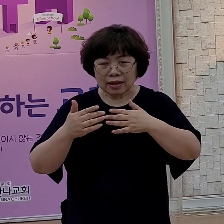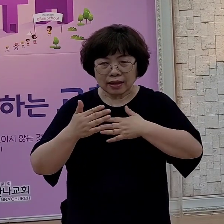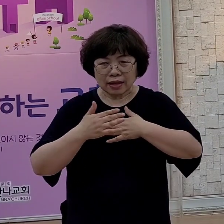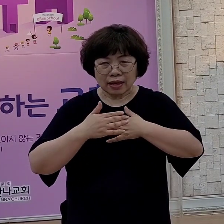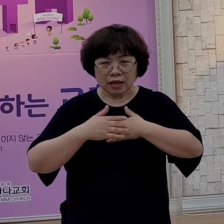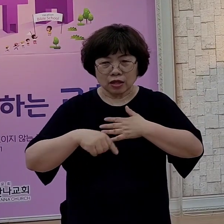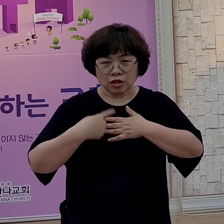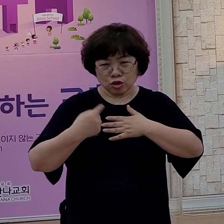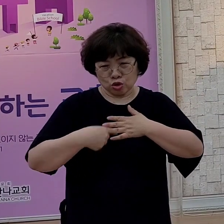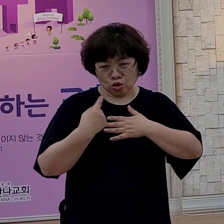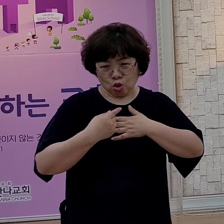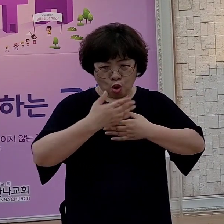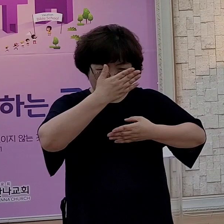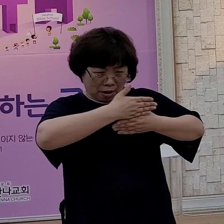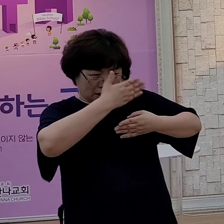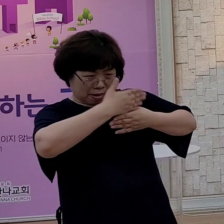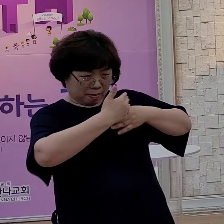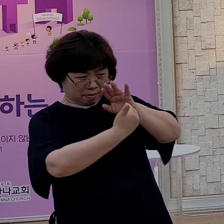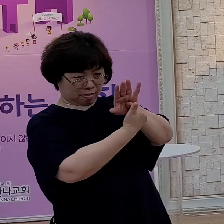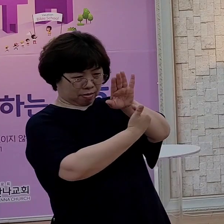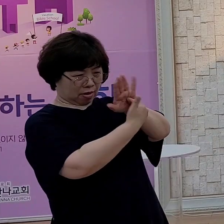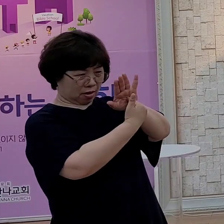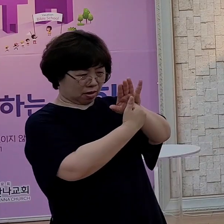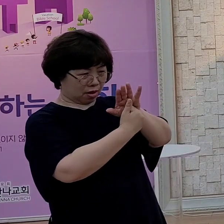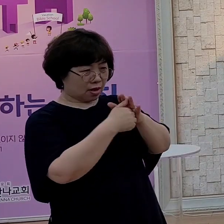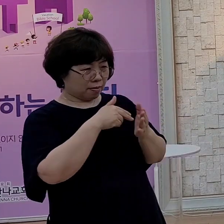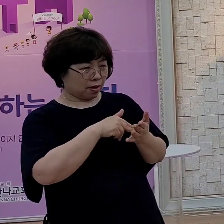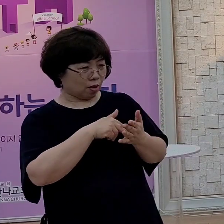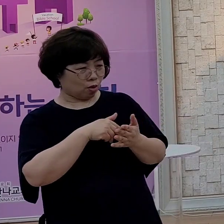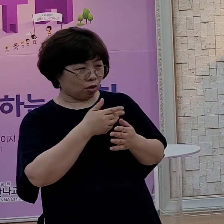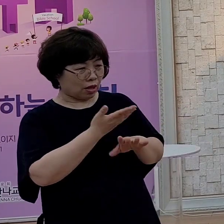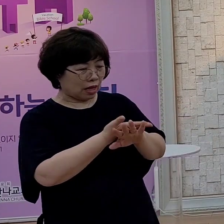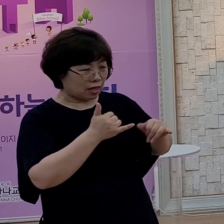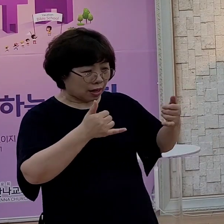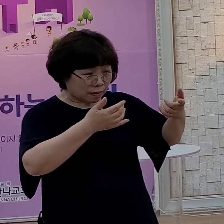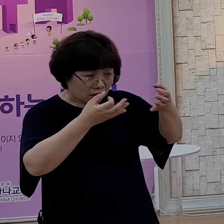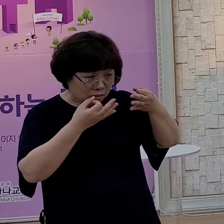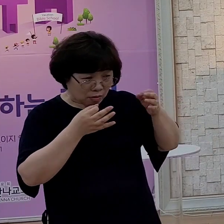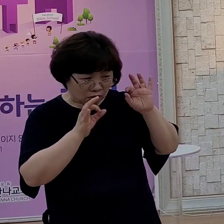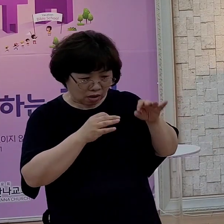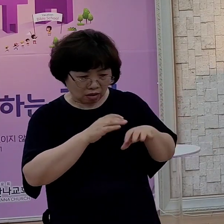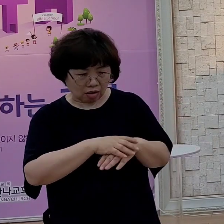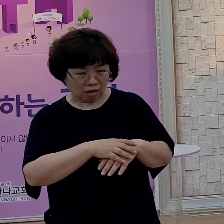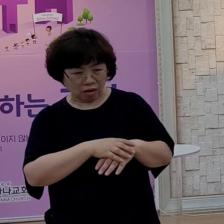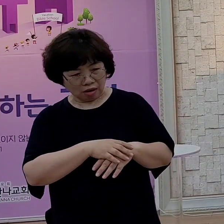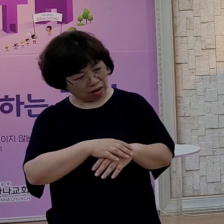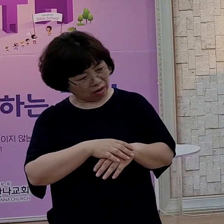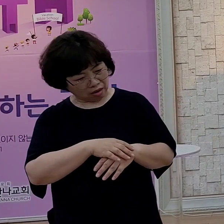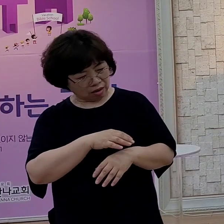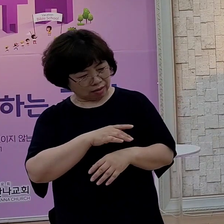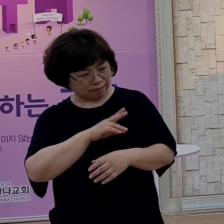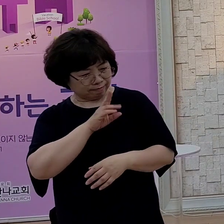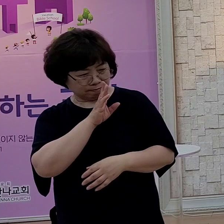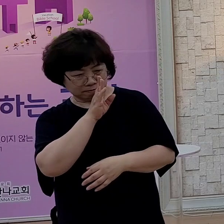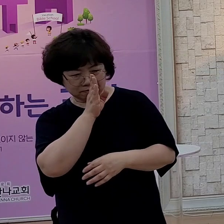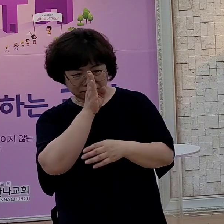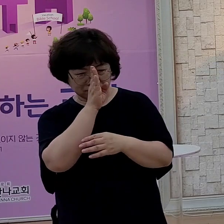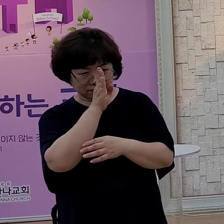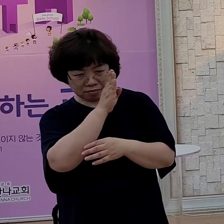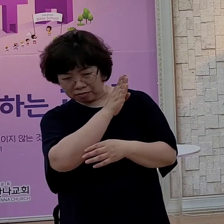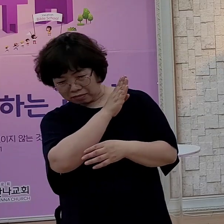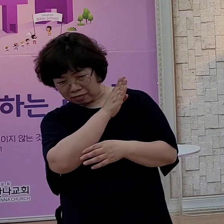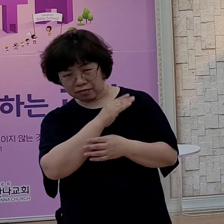방어적인 특징을 하고 자기 방어. 항상 권위에 불순종하고 자꾸 이렇게 뭔가 삐딱하고